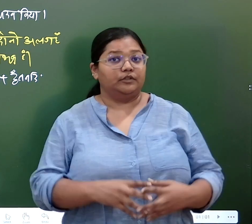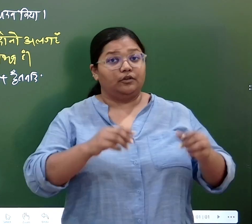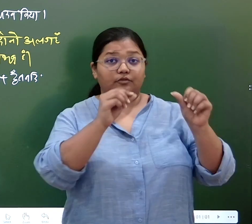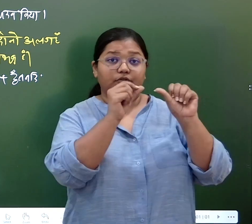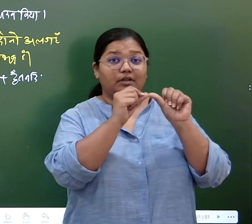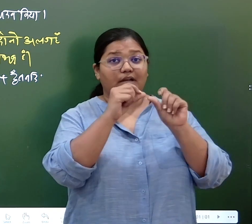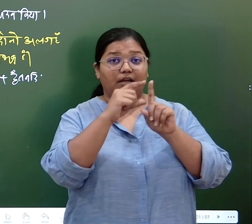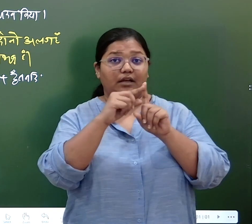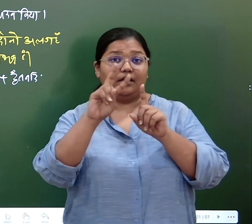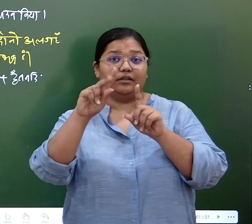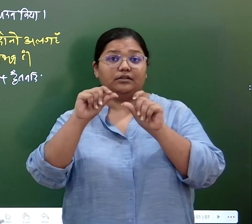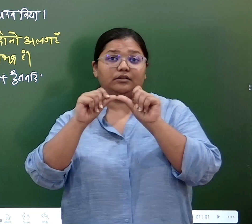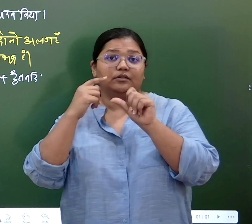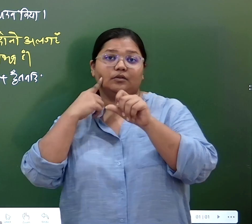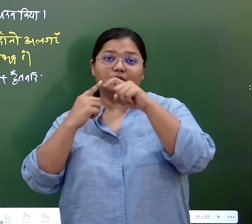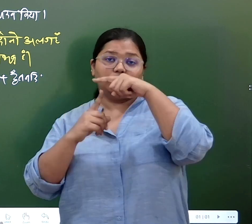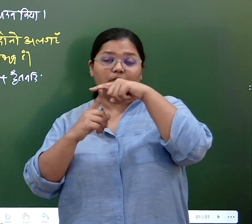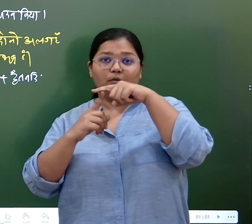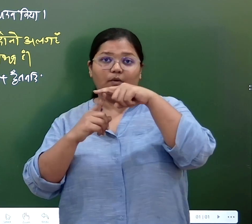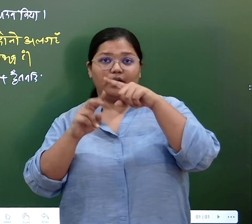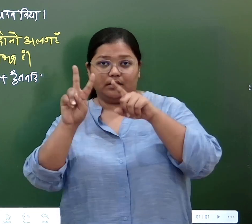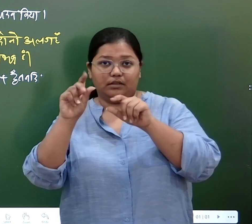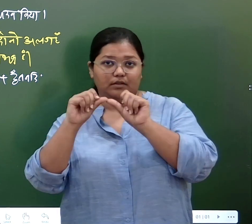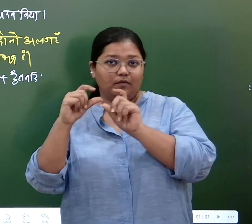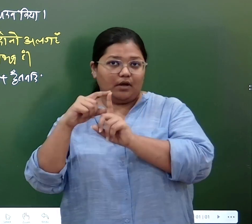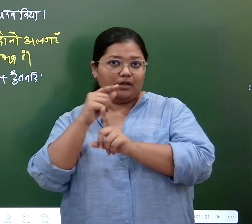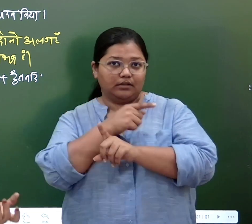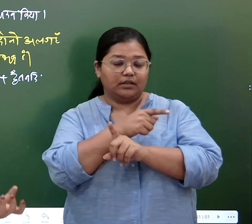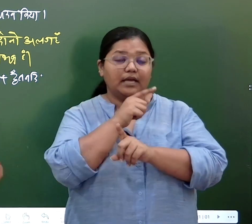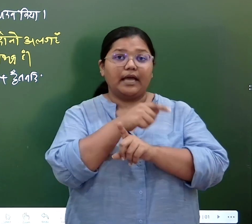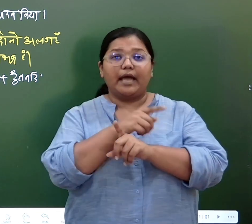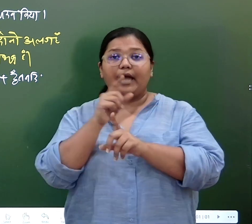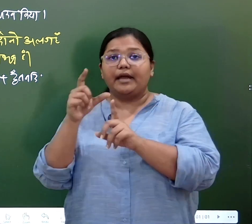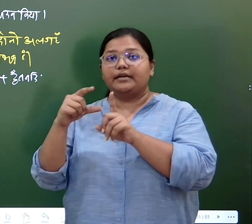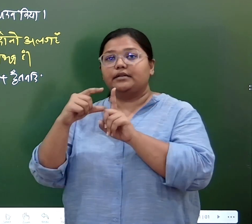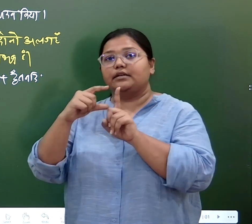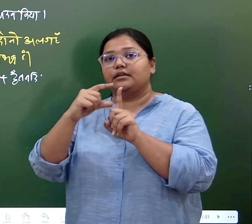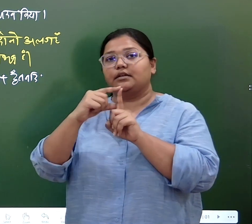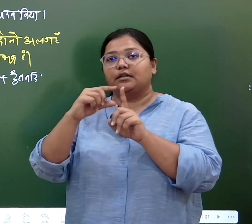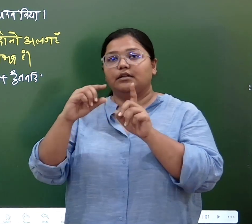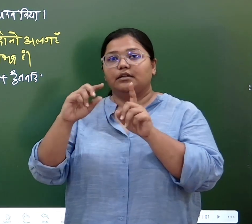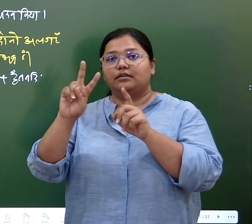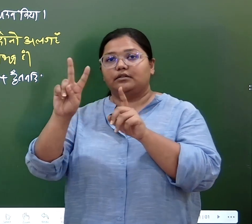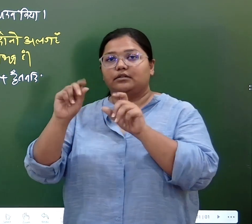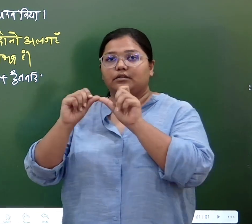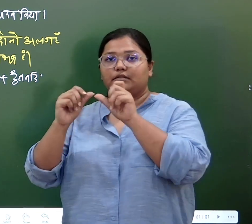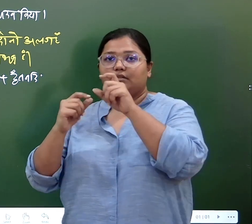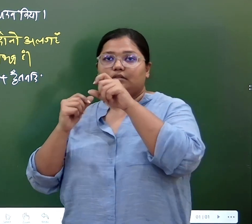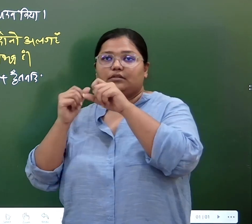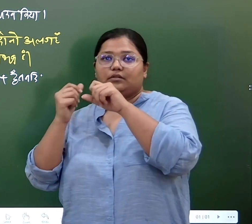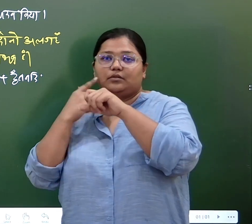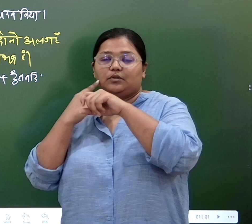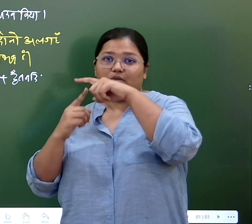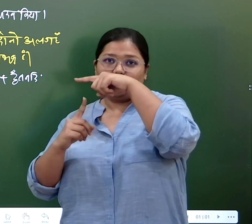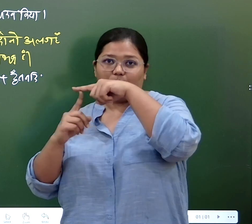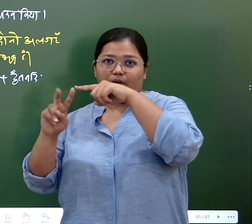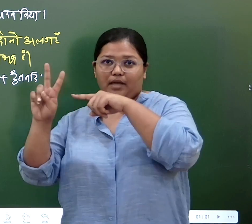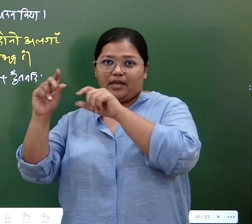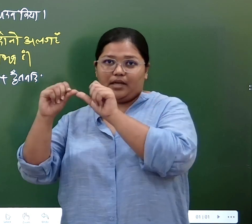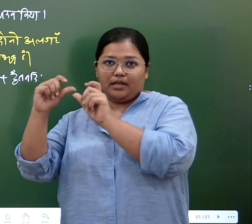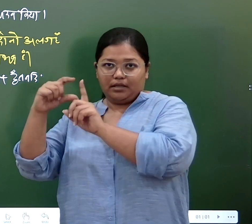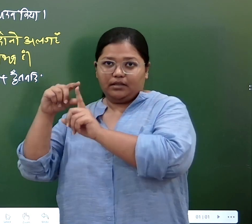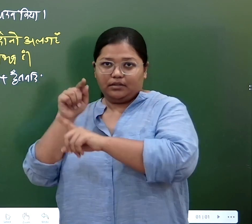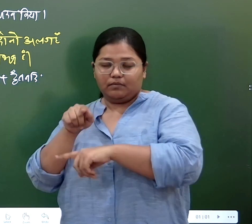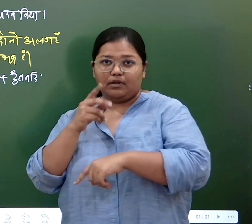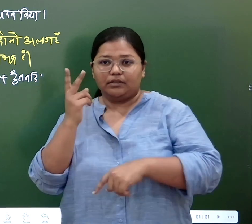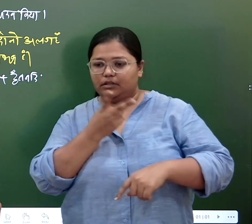हैं, तो द्वैता द्वैतवाद क्या बोले कि ईश्वर तो खुद जो है वो जीव के अंदर है लेकिन